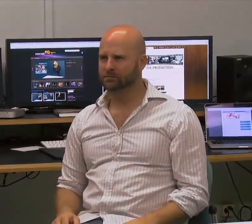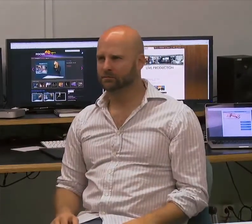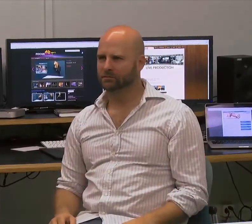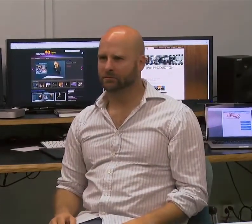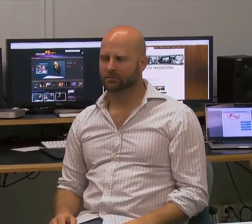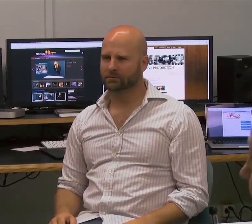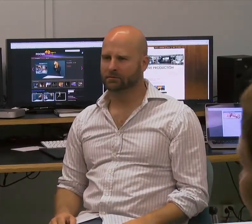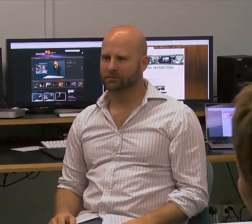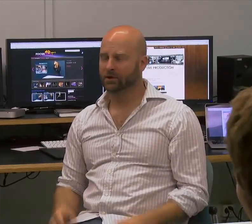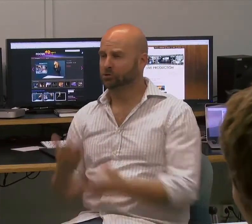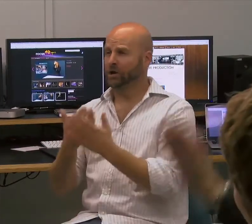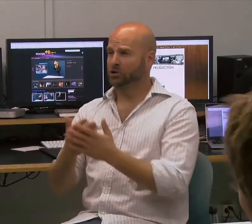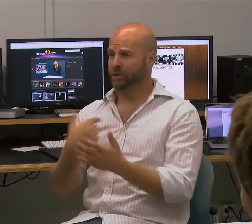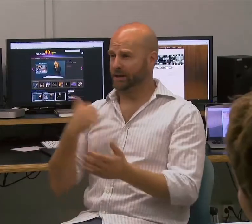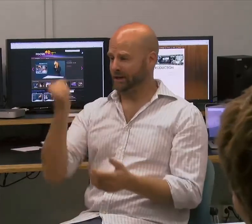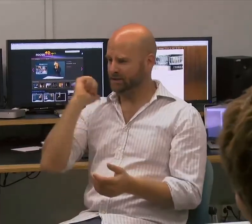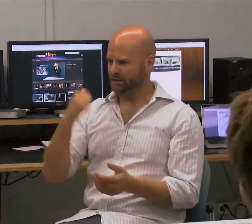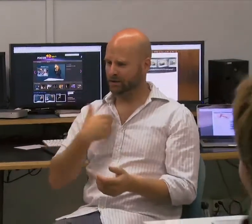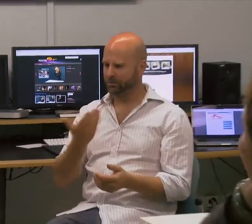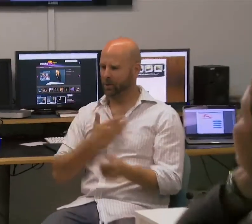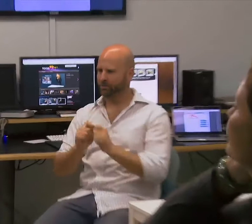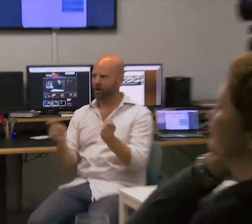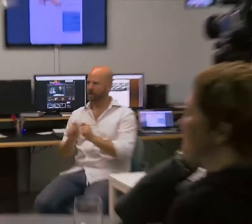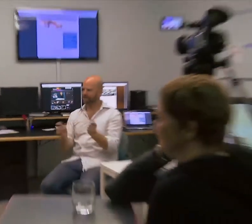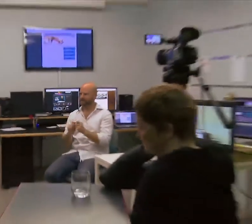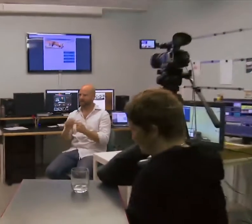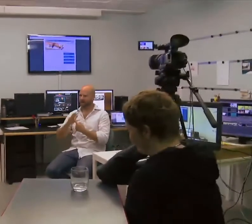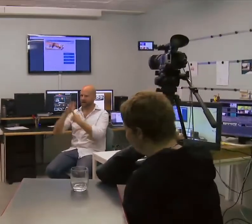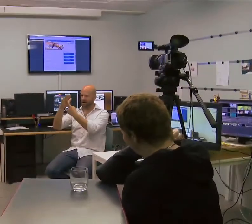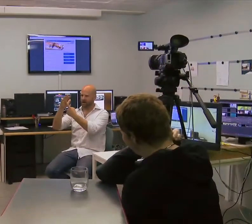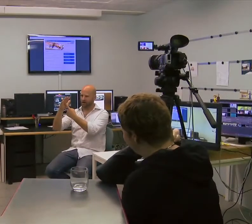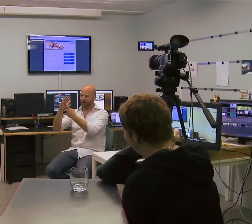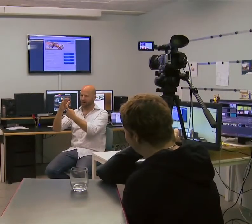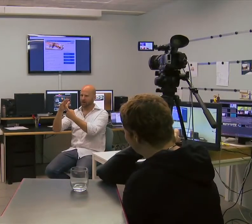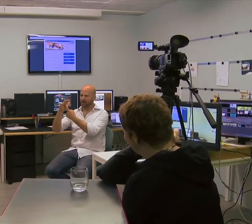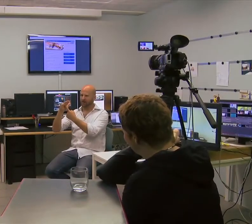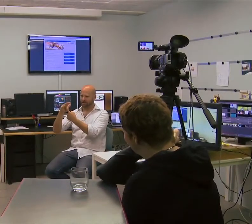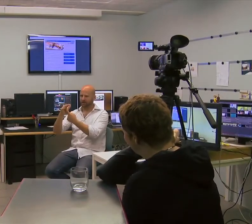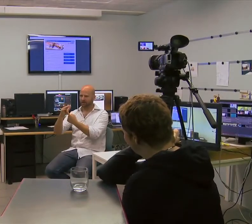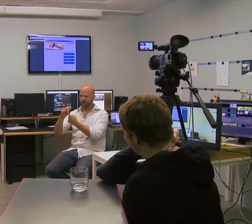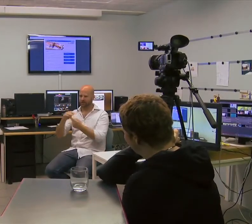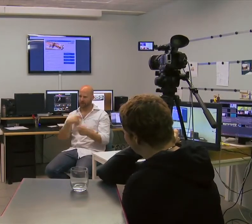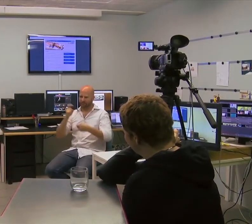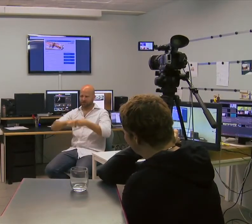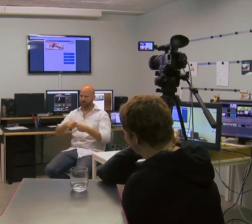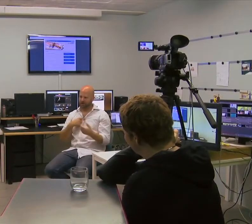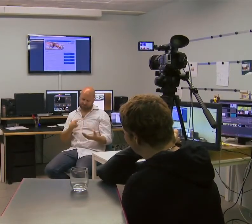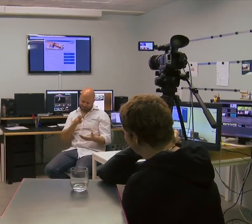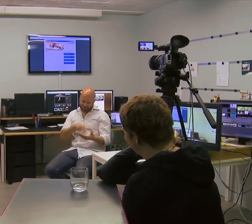schon ein bisschen eingeführt. Also zum Beispiel gestern habe ich ein Magazin gelesen vom Rega. Ich